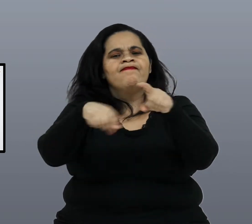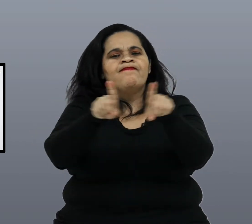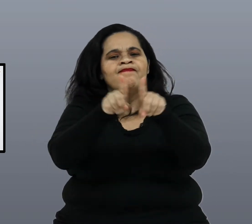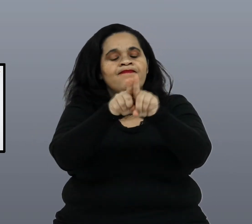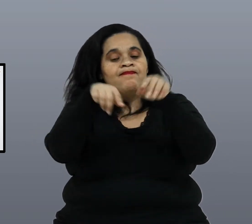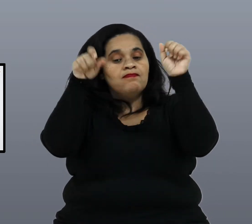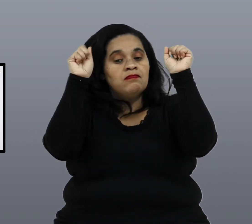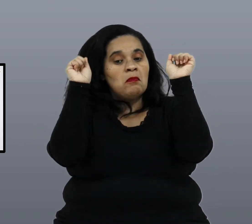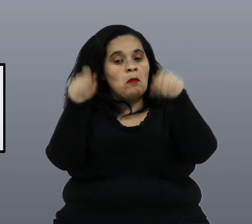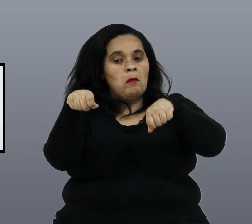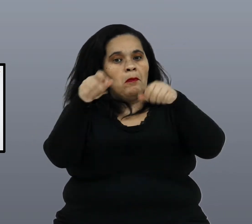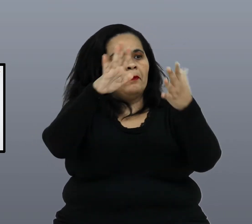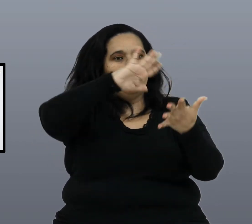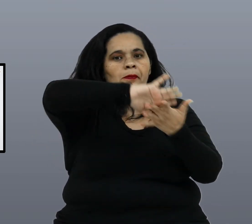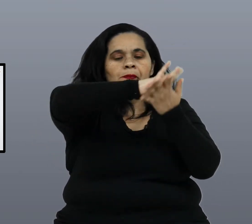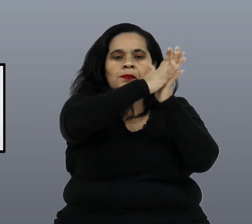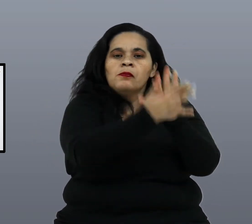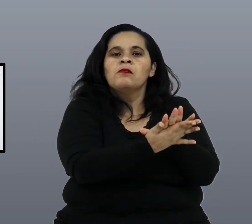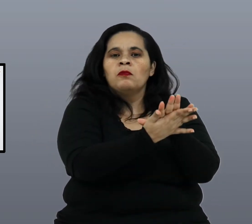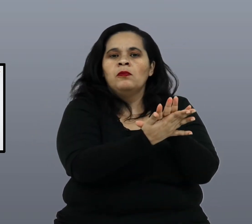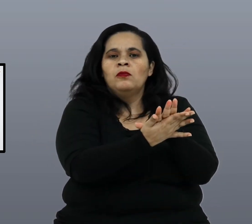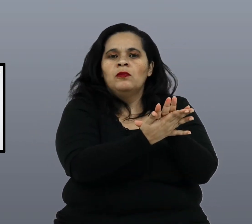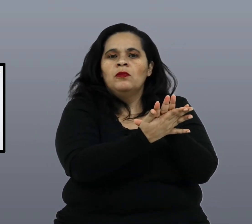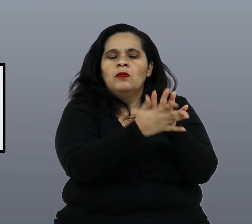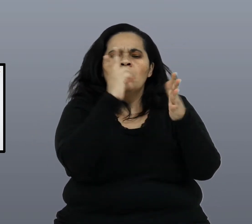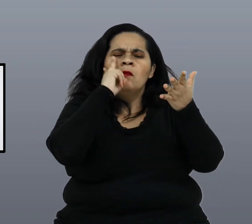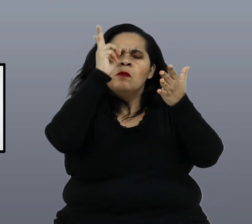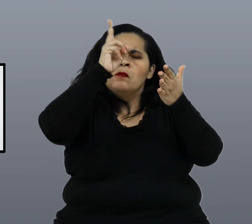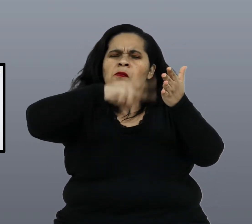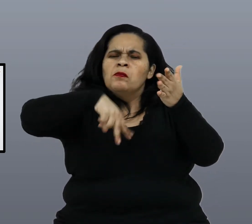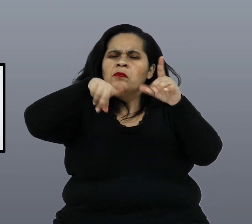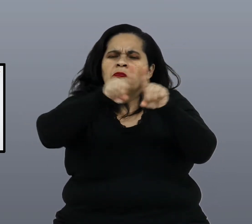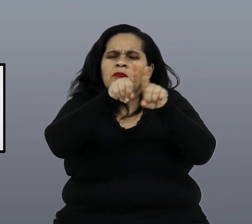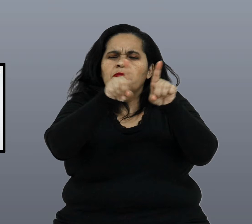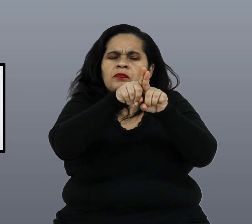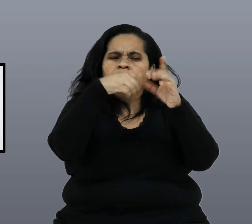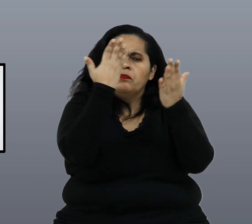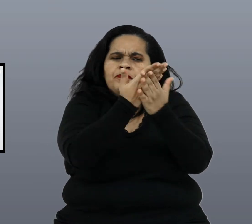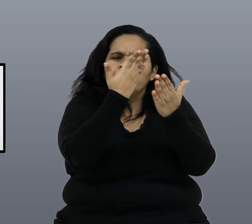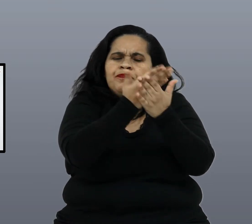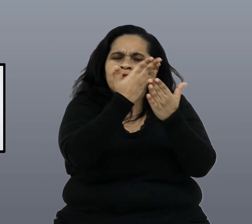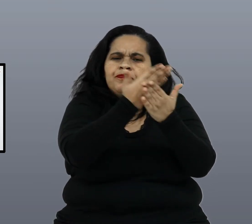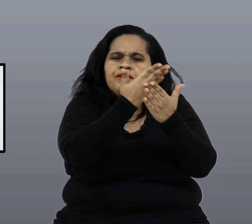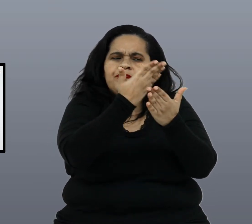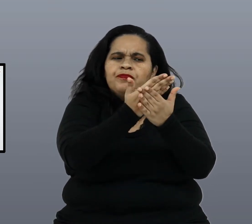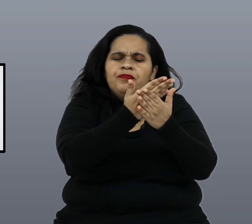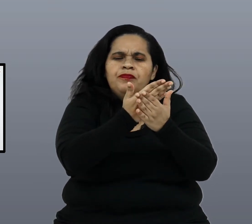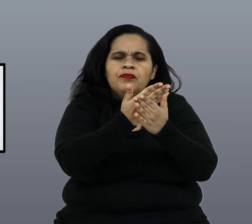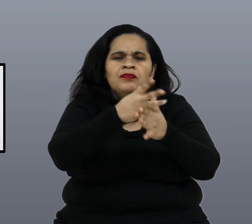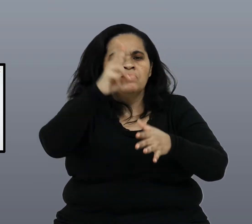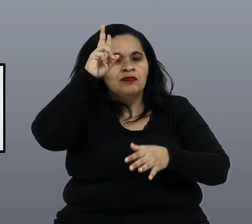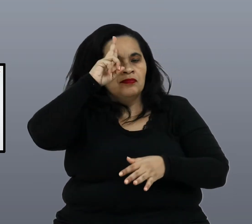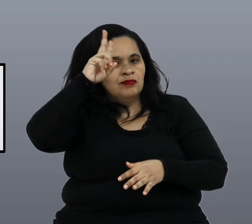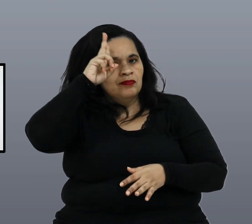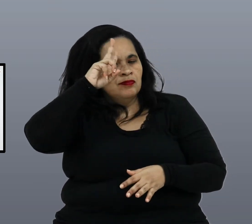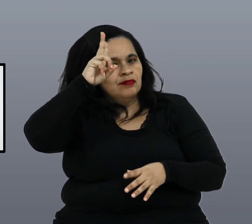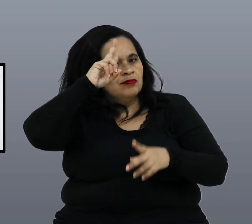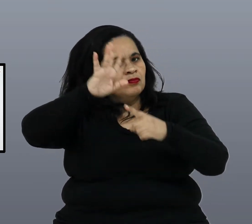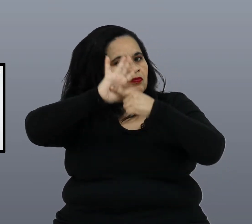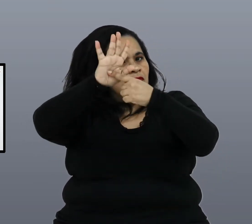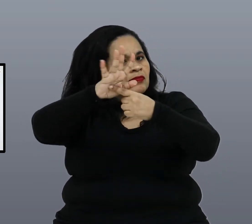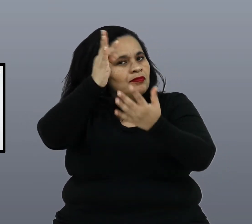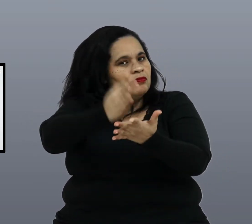destruir. Nós vamos ler alguns livros de historiadores na linha da teologia que